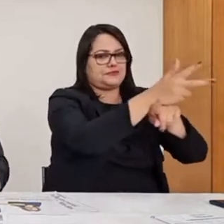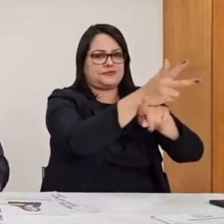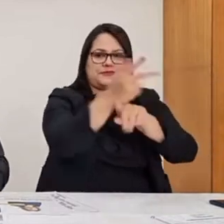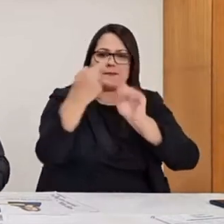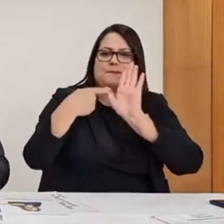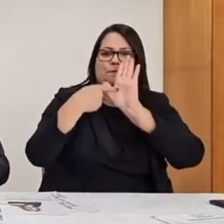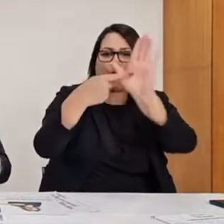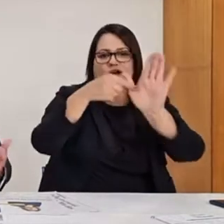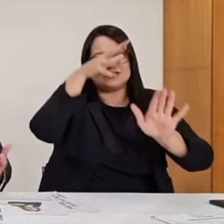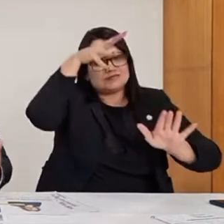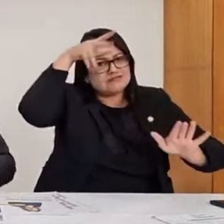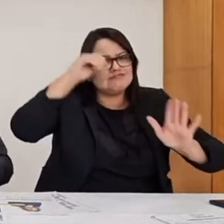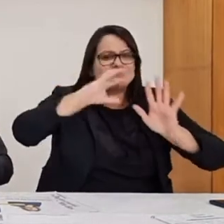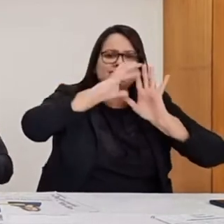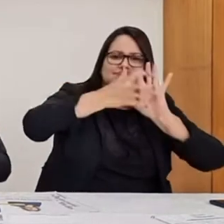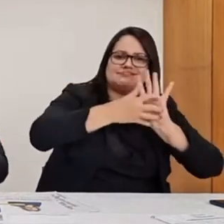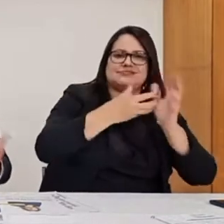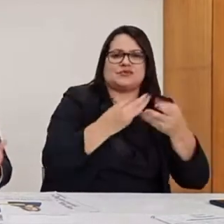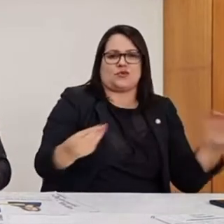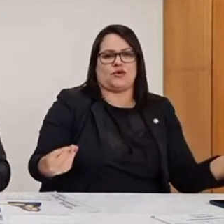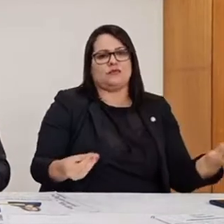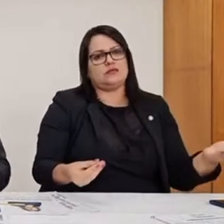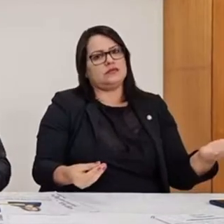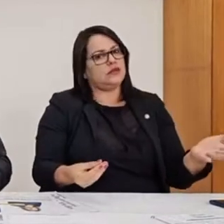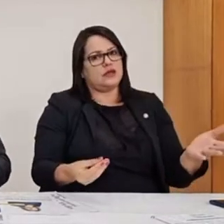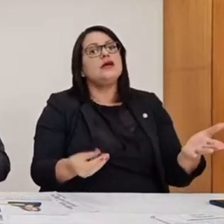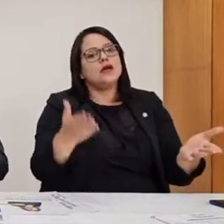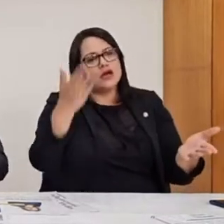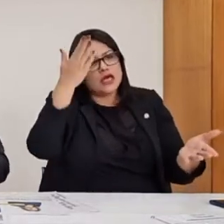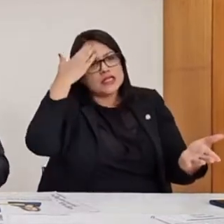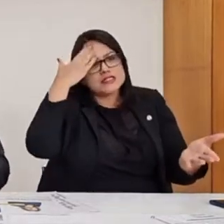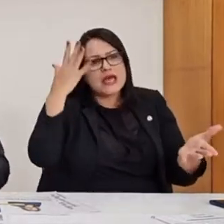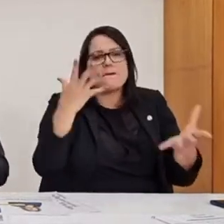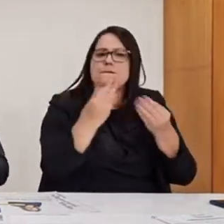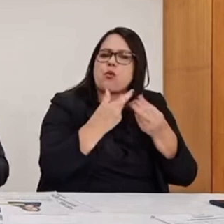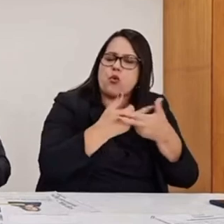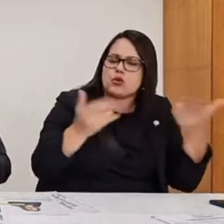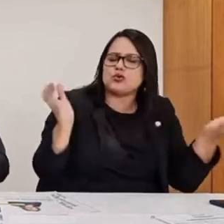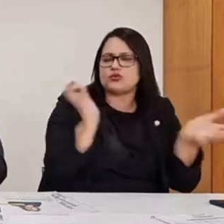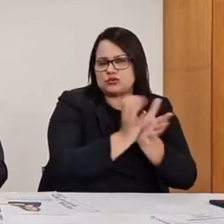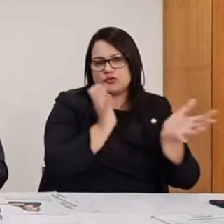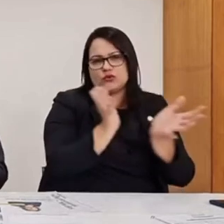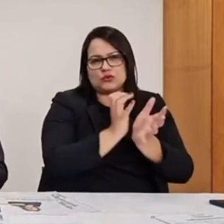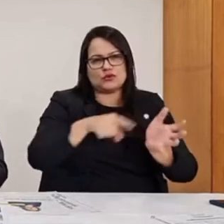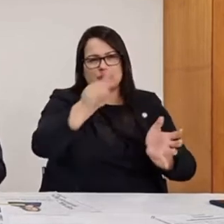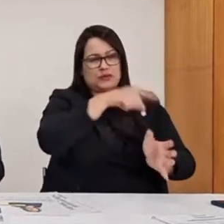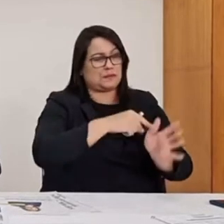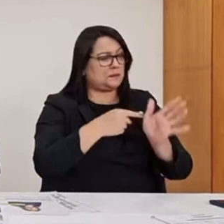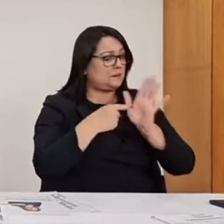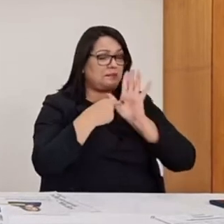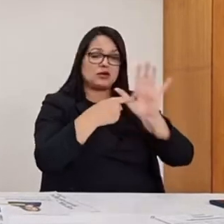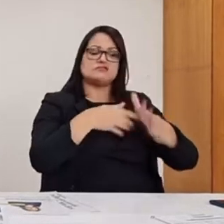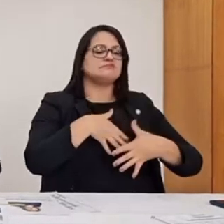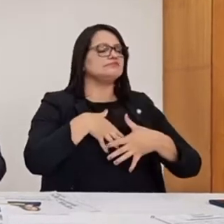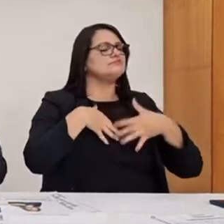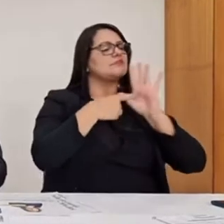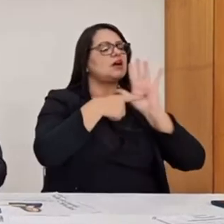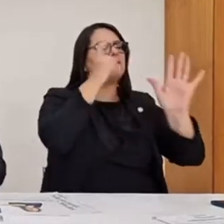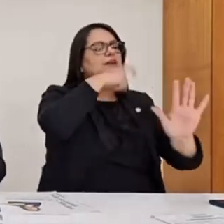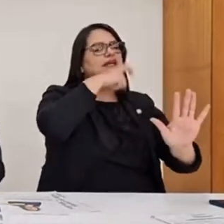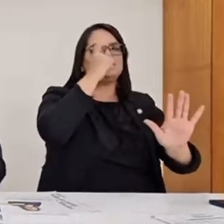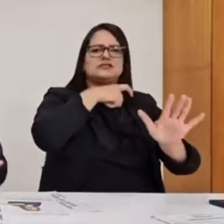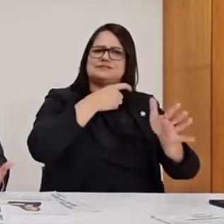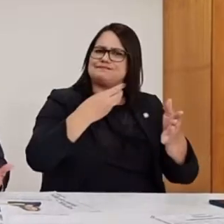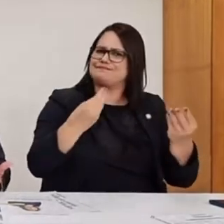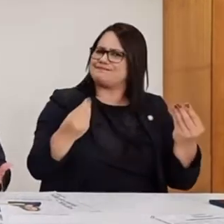grande mídia, né, não são todos, mas a grande parte da mídia tem o prazer em mostrar mentiras para fora do Brasil. A